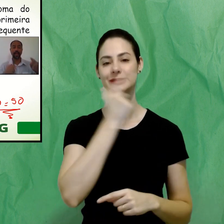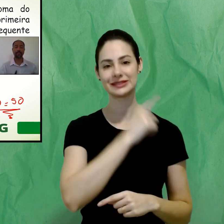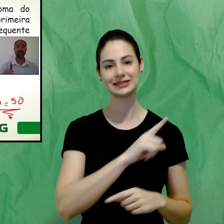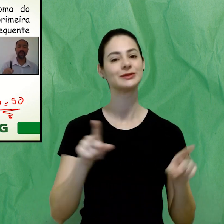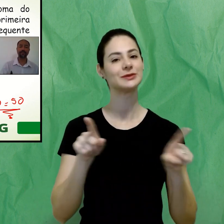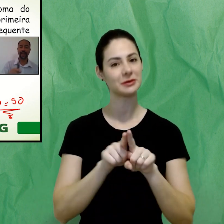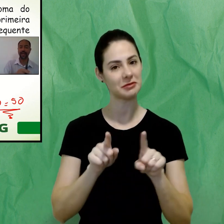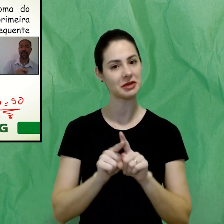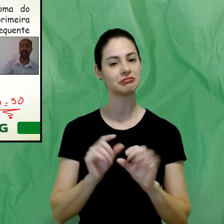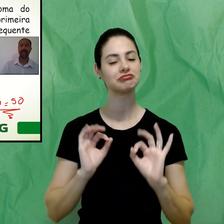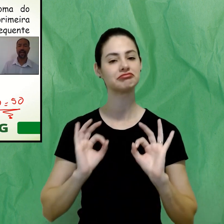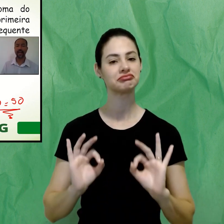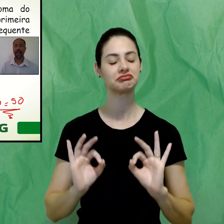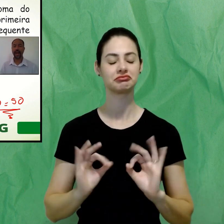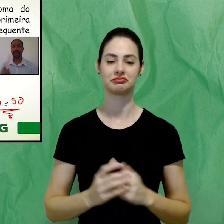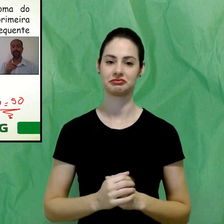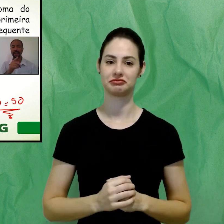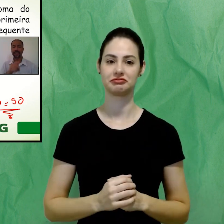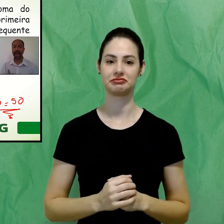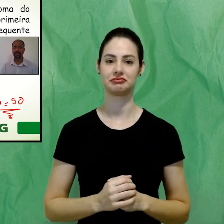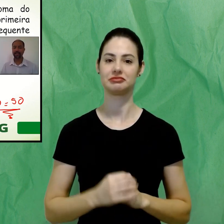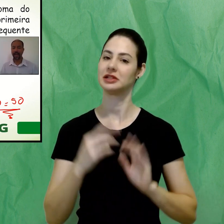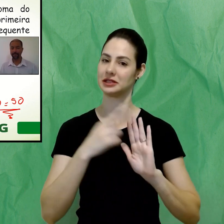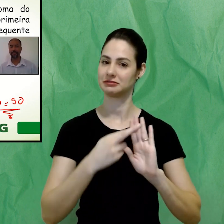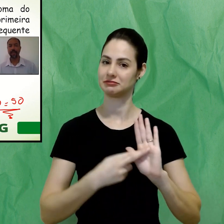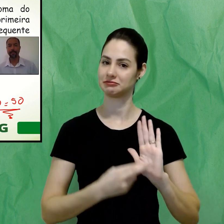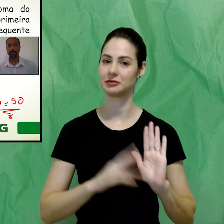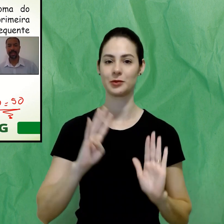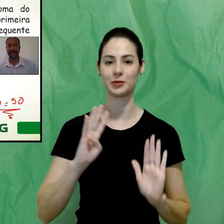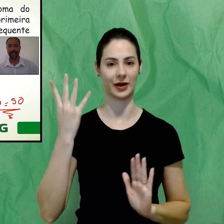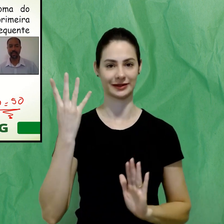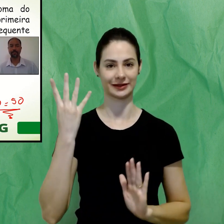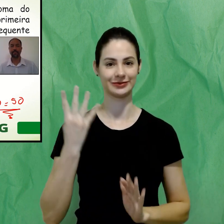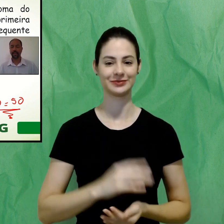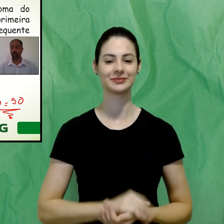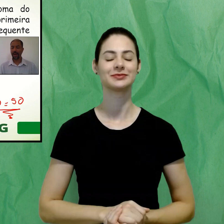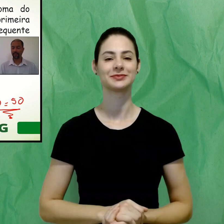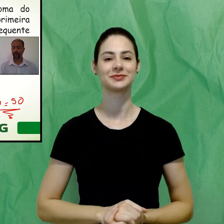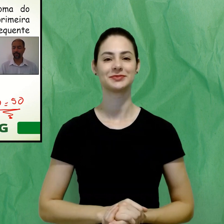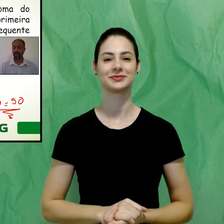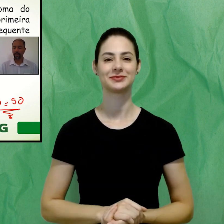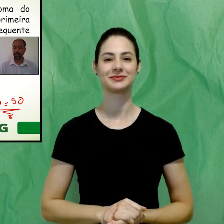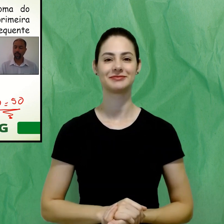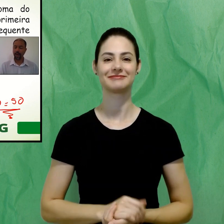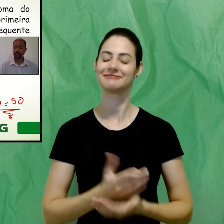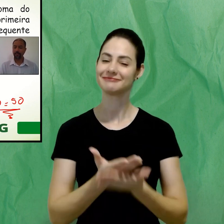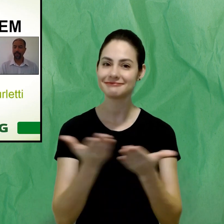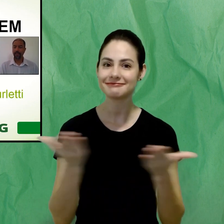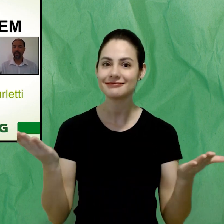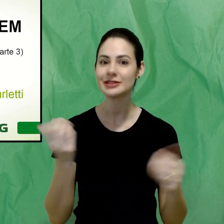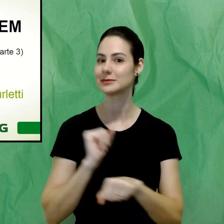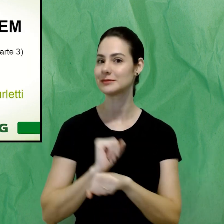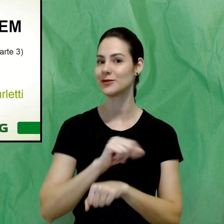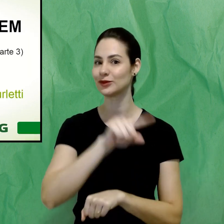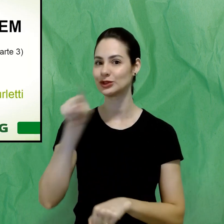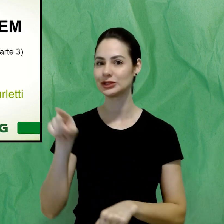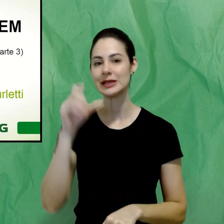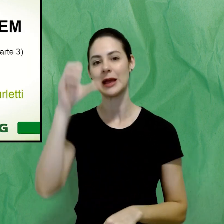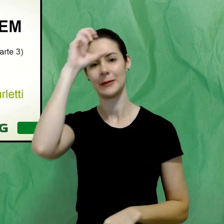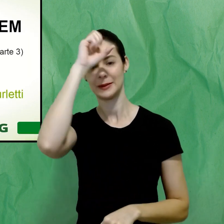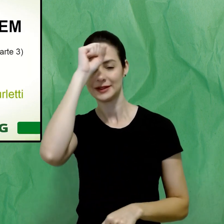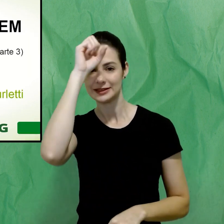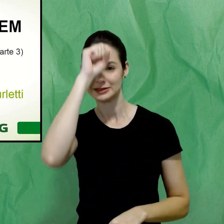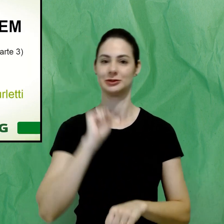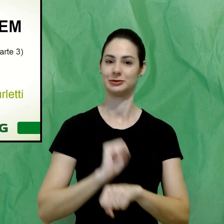nós também podemos verificar a validade da propriedade 4. Pessoal,